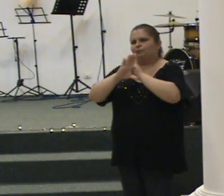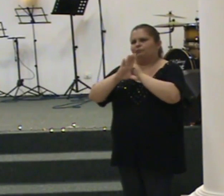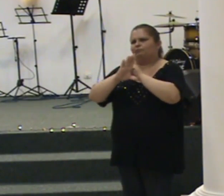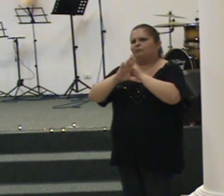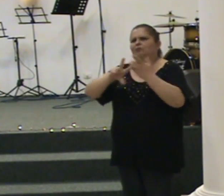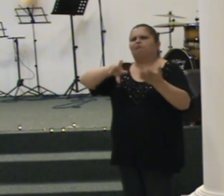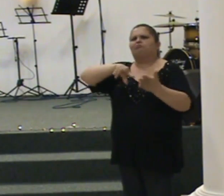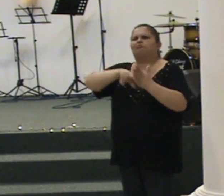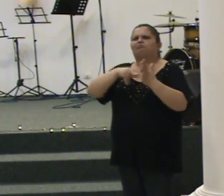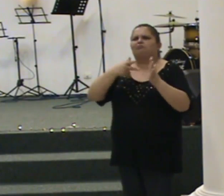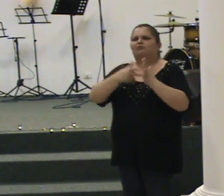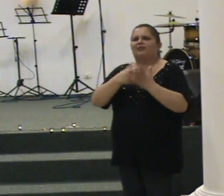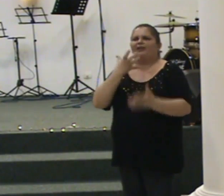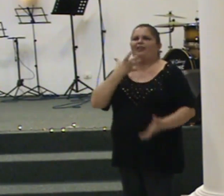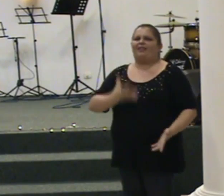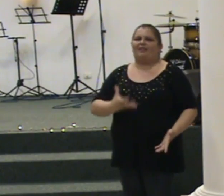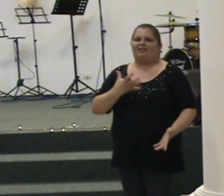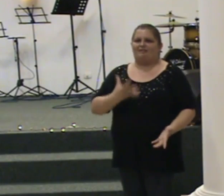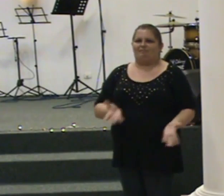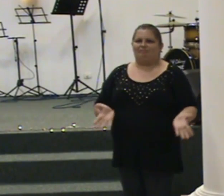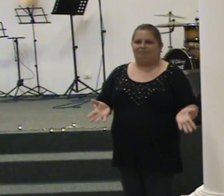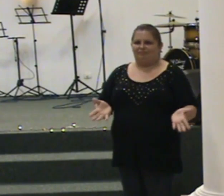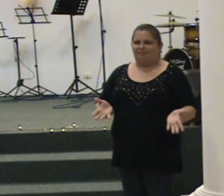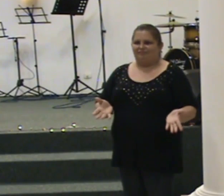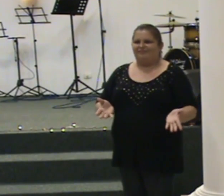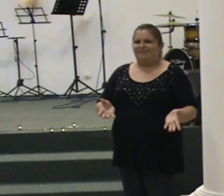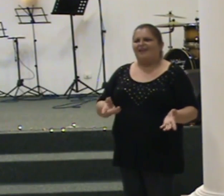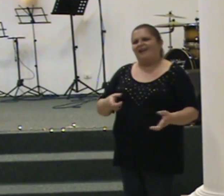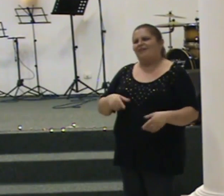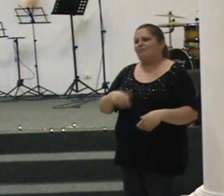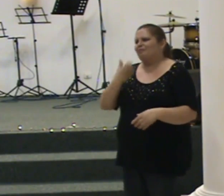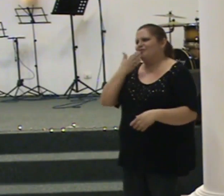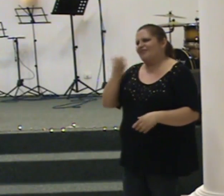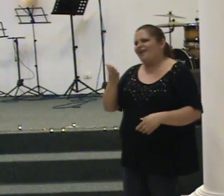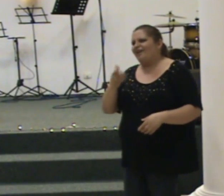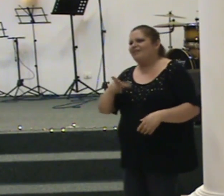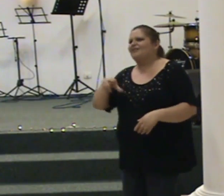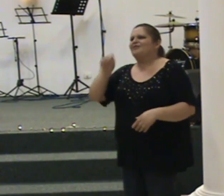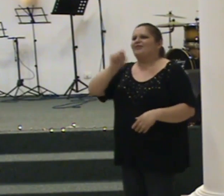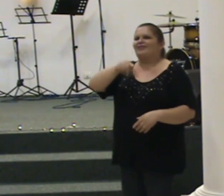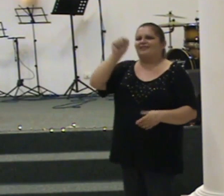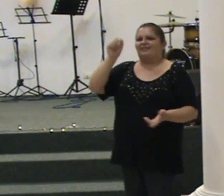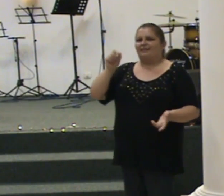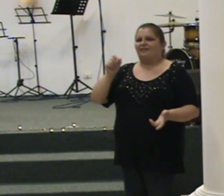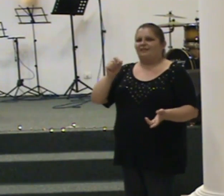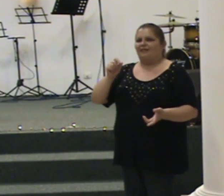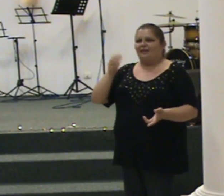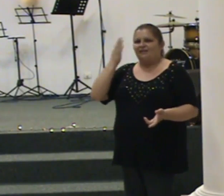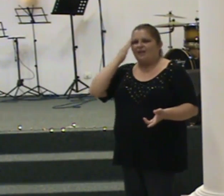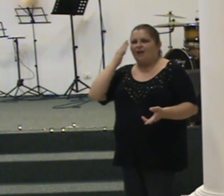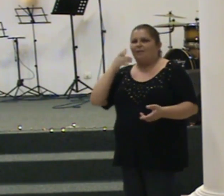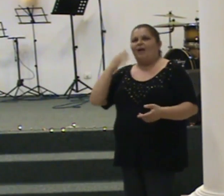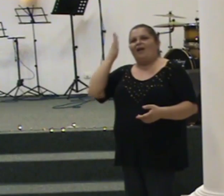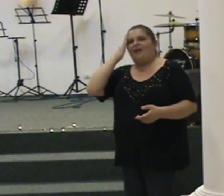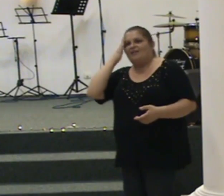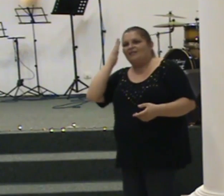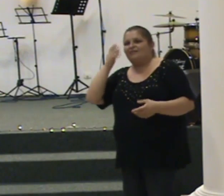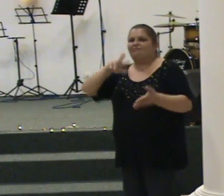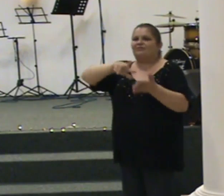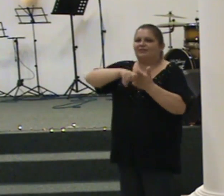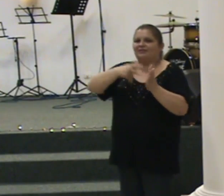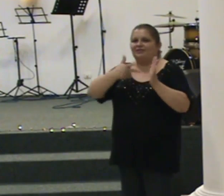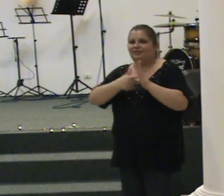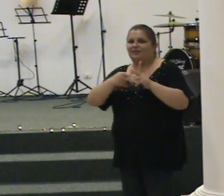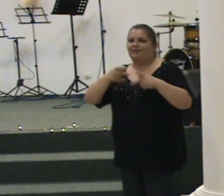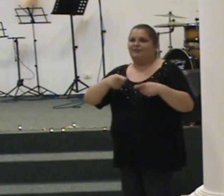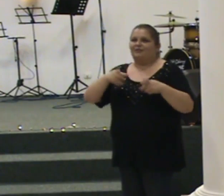do Natal. Até eu pedi que fosse escolhido esse louvor tão antigo, né? Eu sei o sentido do Natal, né?